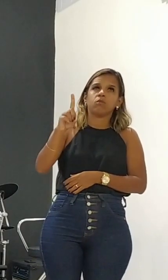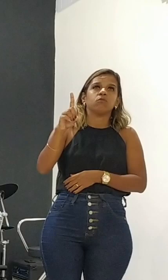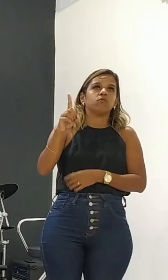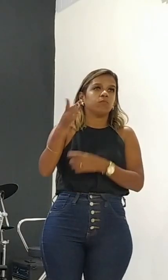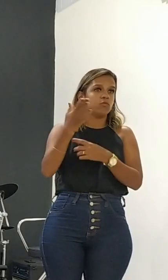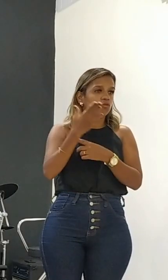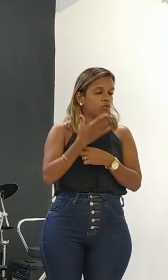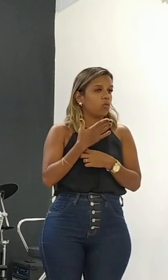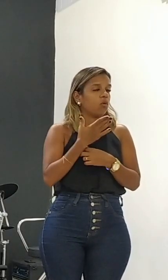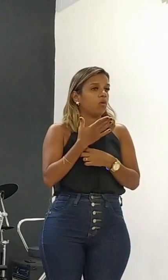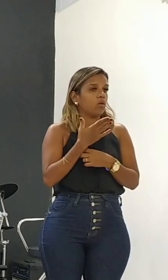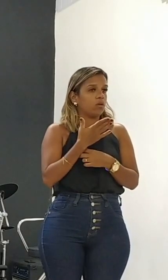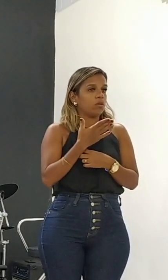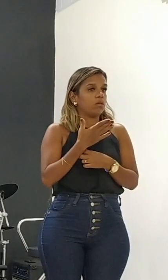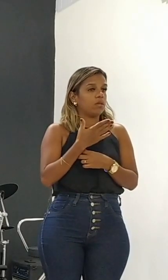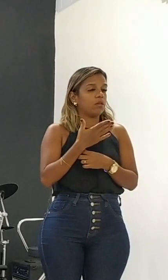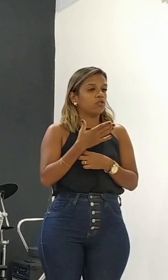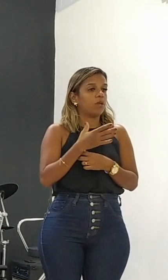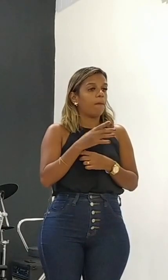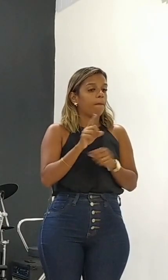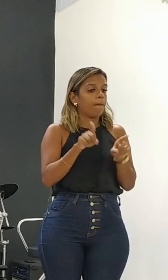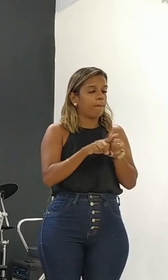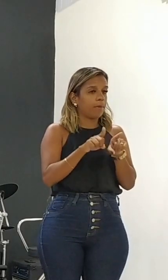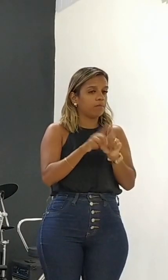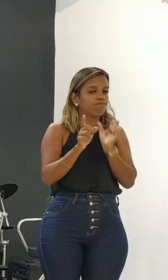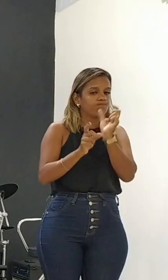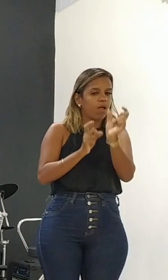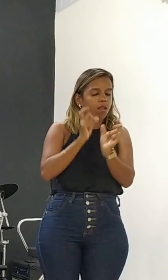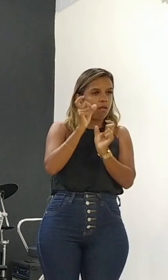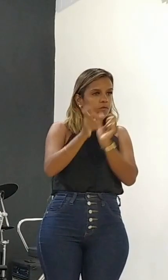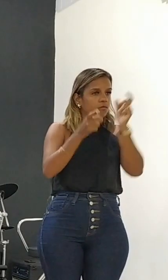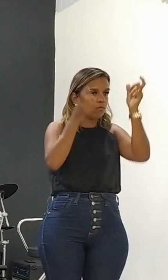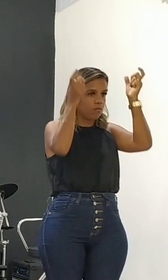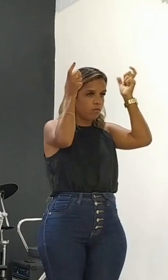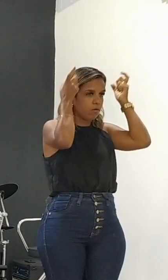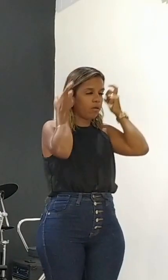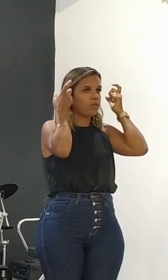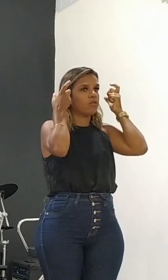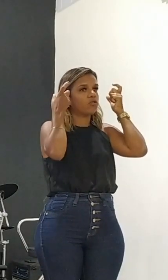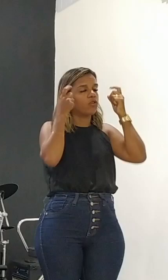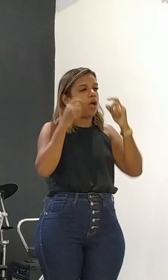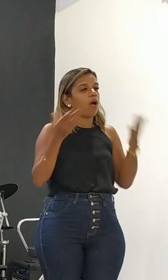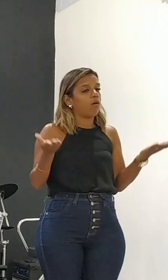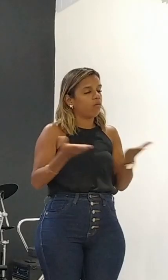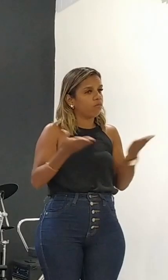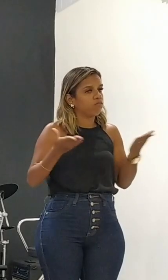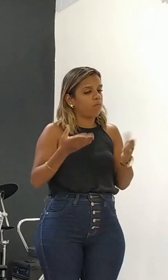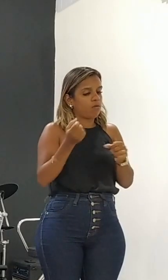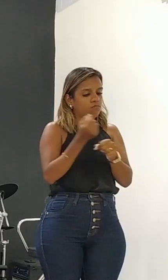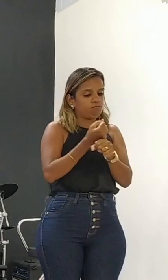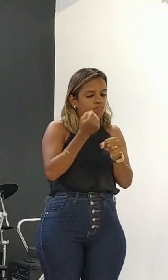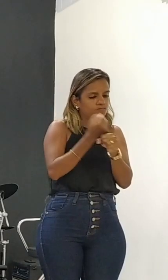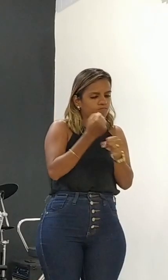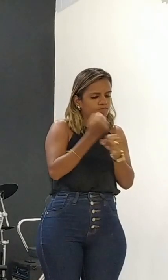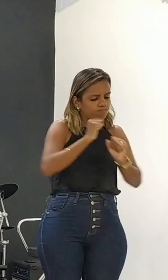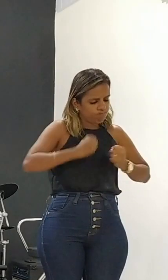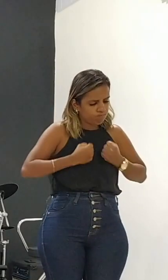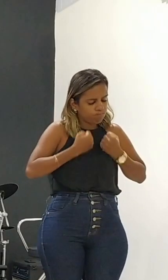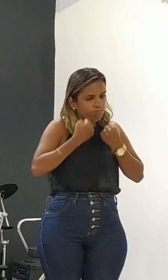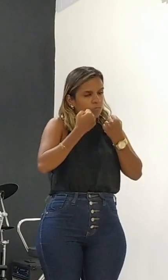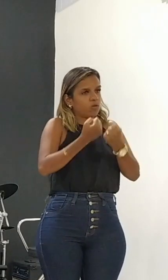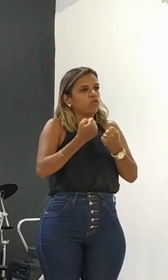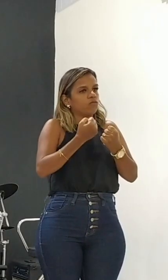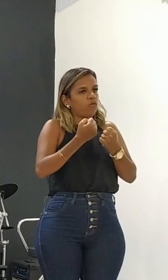do rei que ele me tinha dito. Então disseram: levantemo-nos e edifiquemos, e